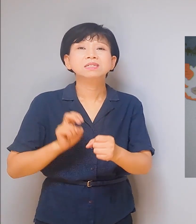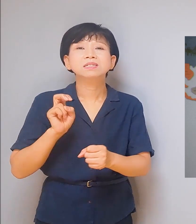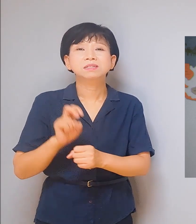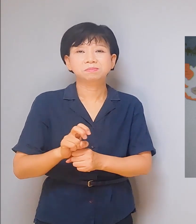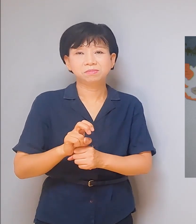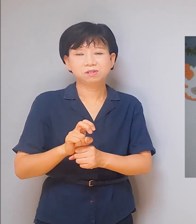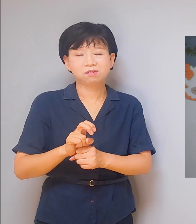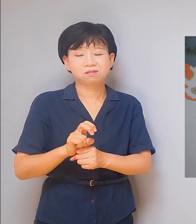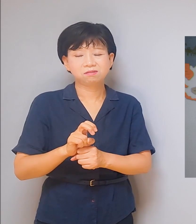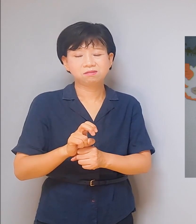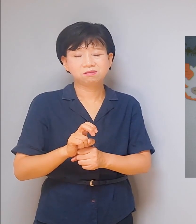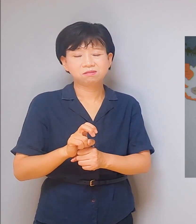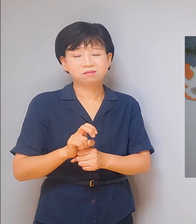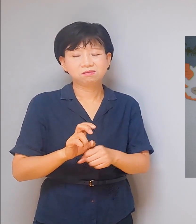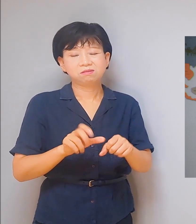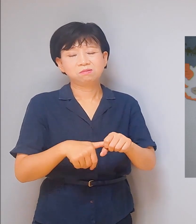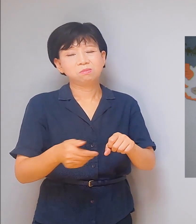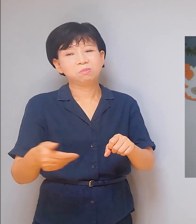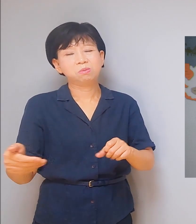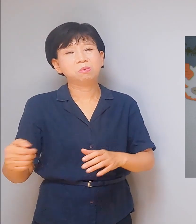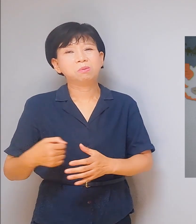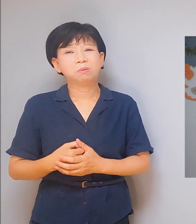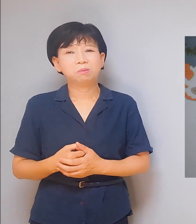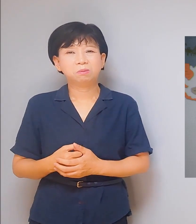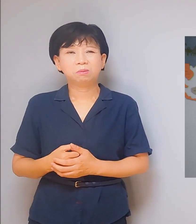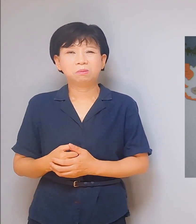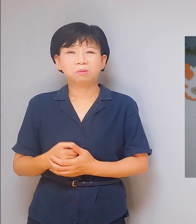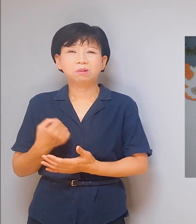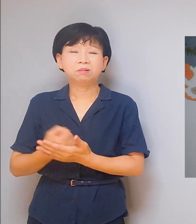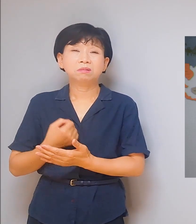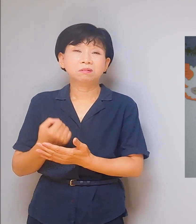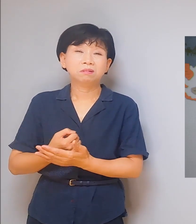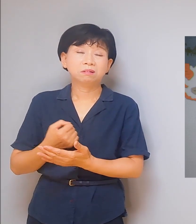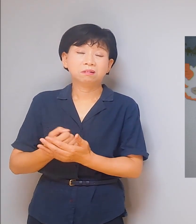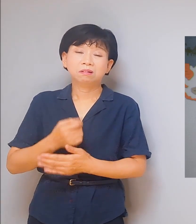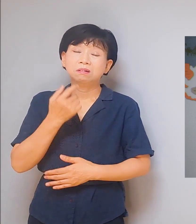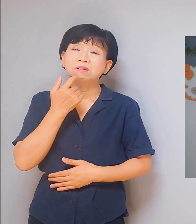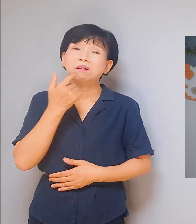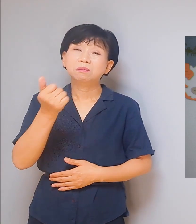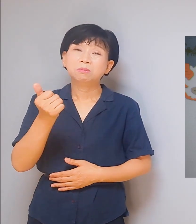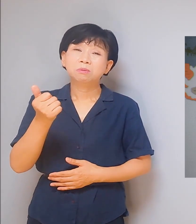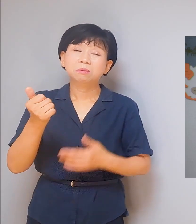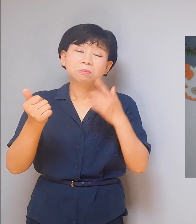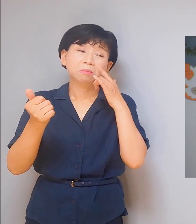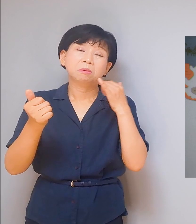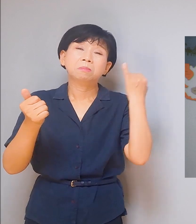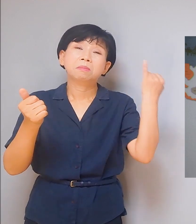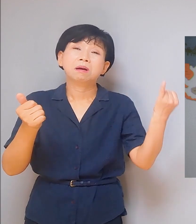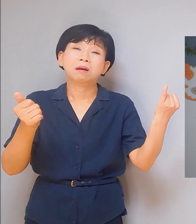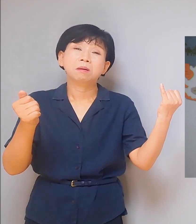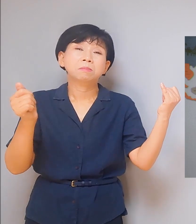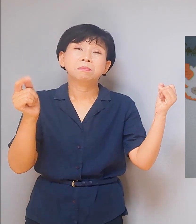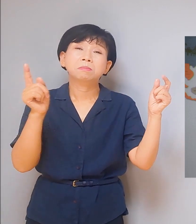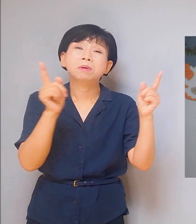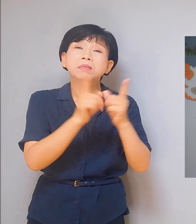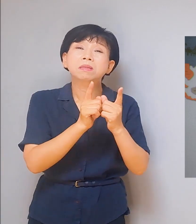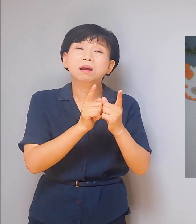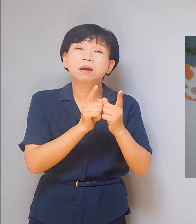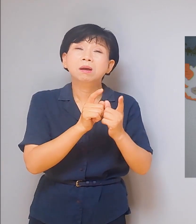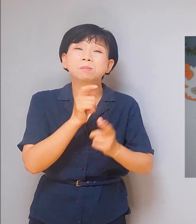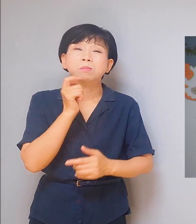20년이 지난 거예요. 안타깝지만 그 야곱과 어머니 리브가는요, 그